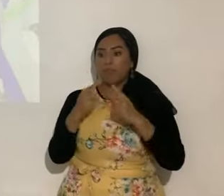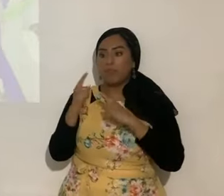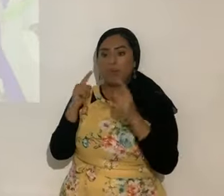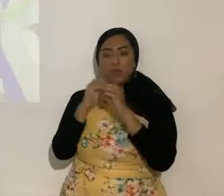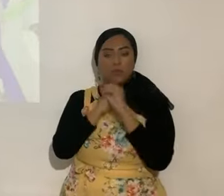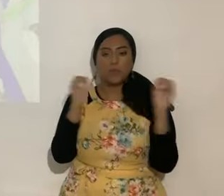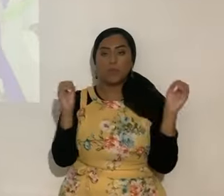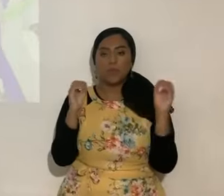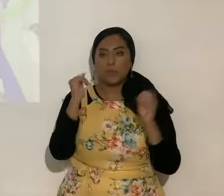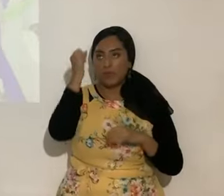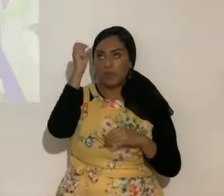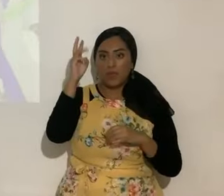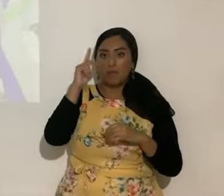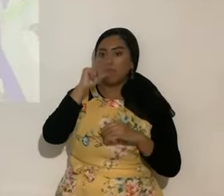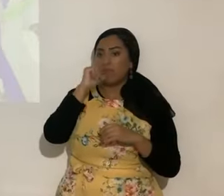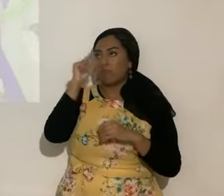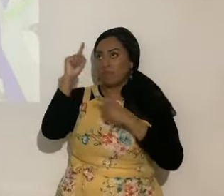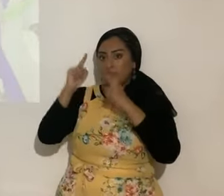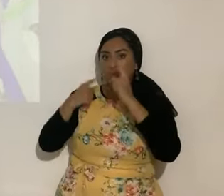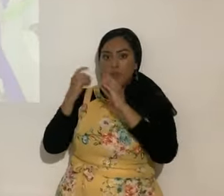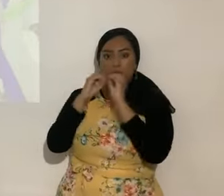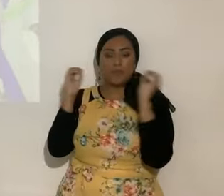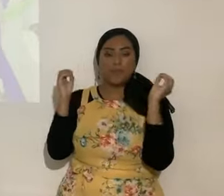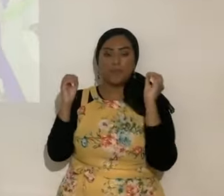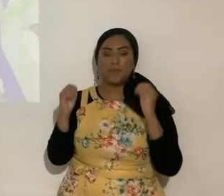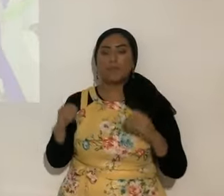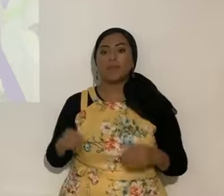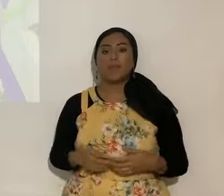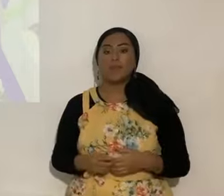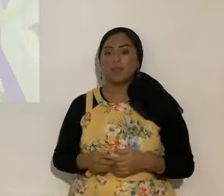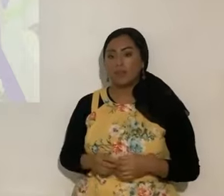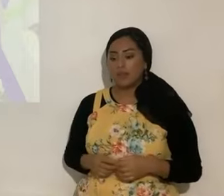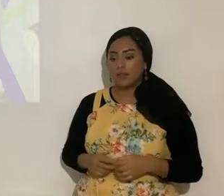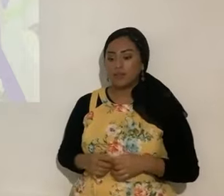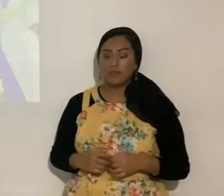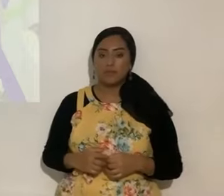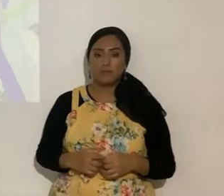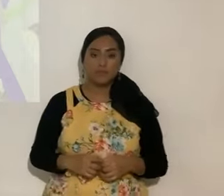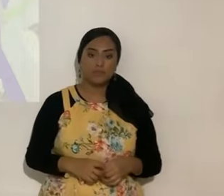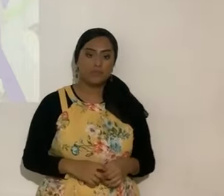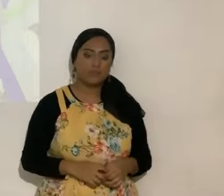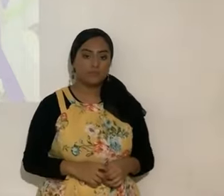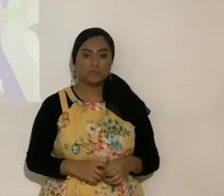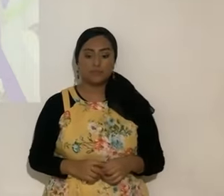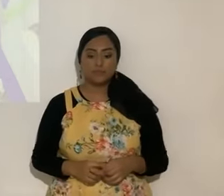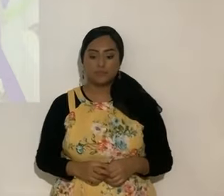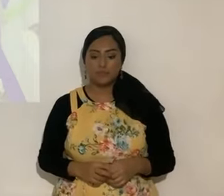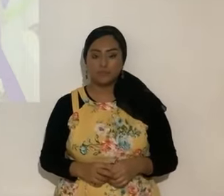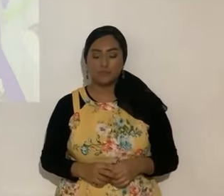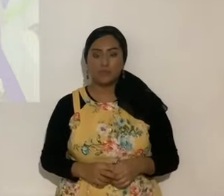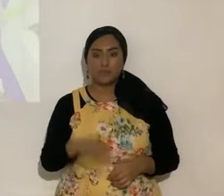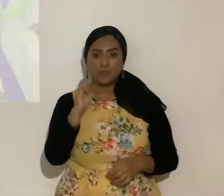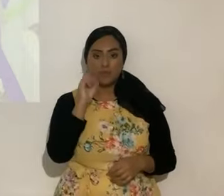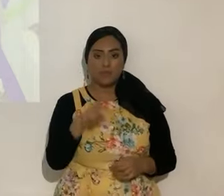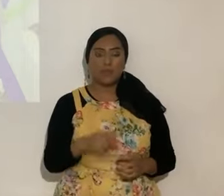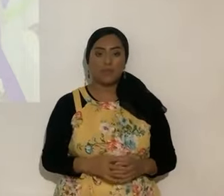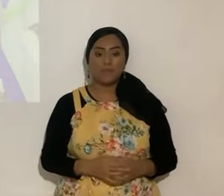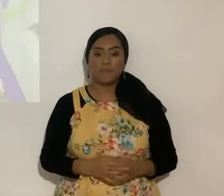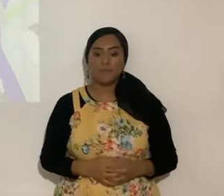porque Yashua, no nos reprocha que Él murió por nosotros, por nuestra culpa, por nuestros pecados, ¿de acuerdo?